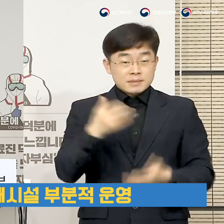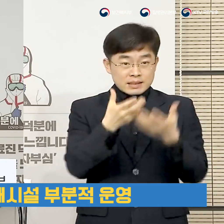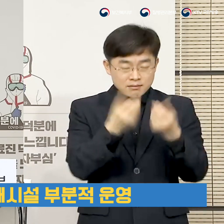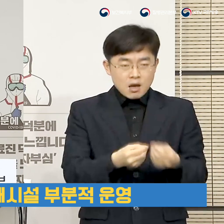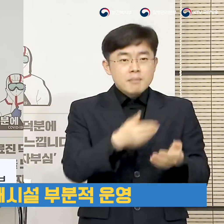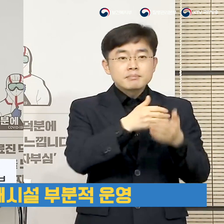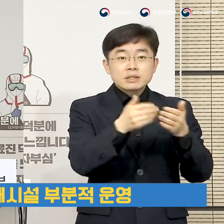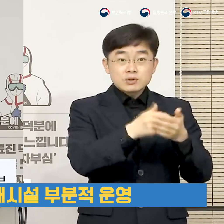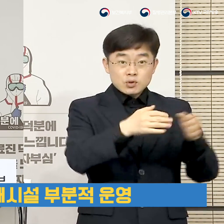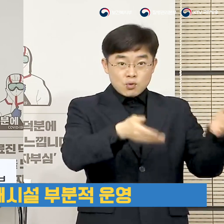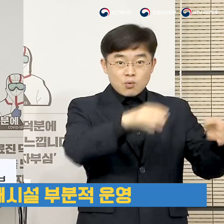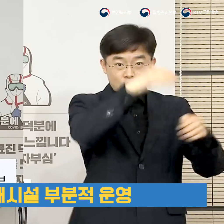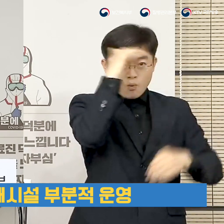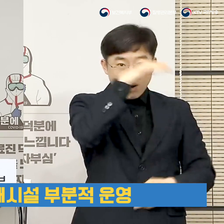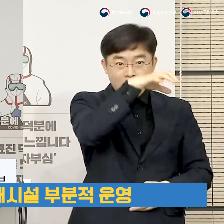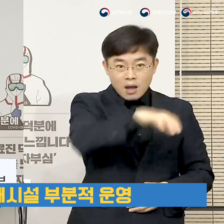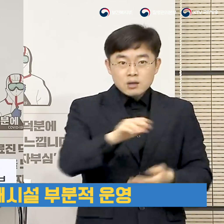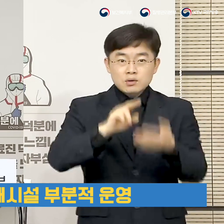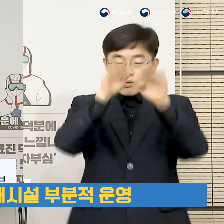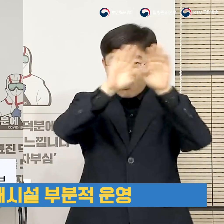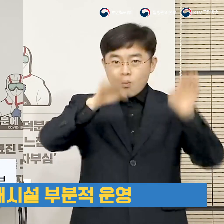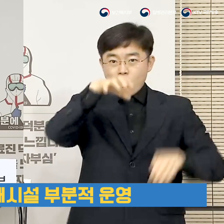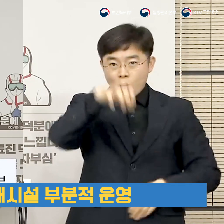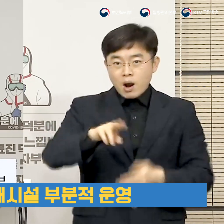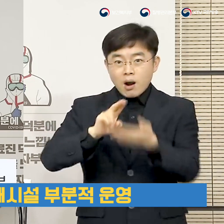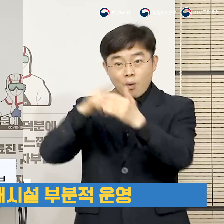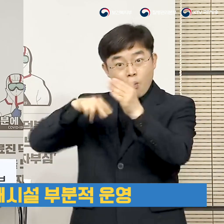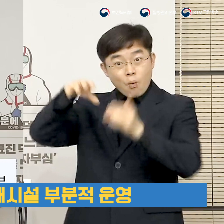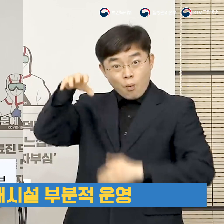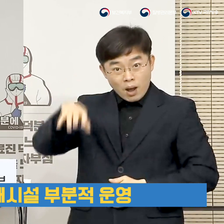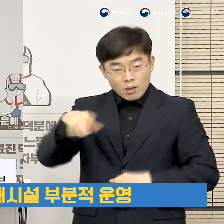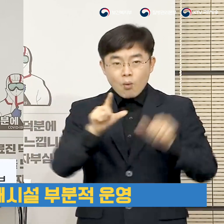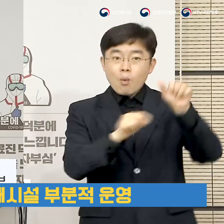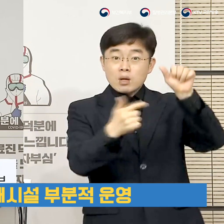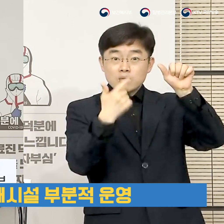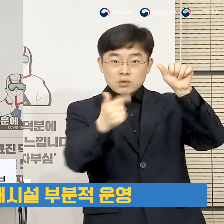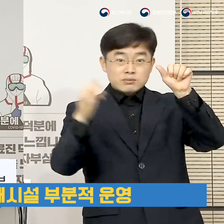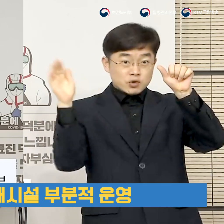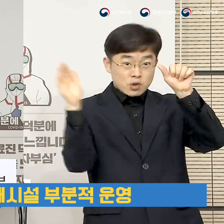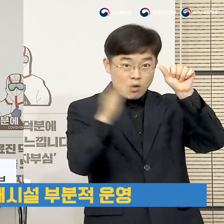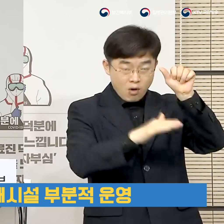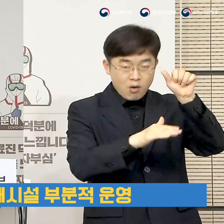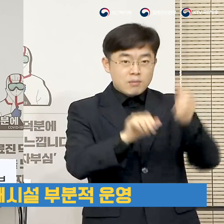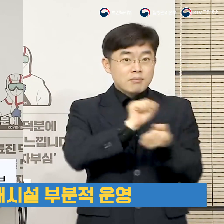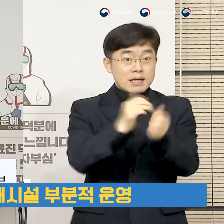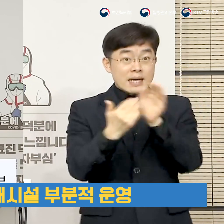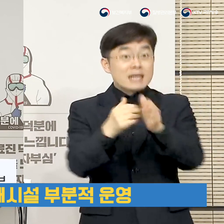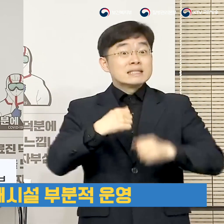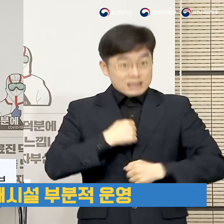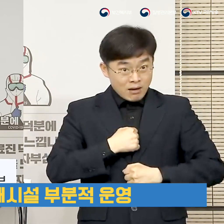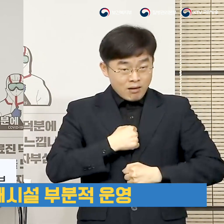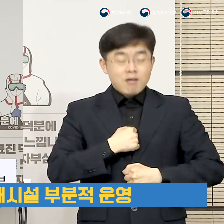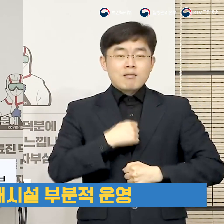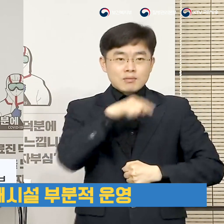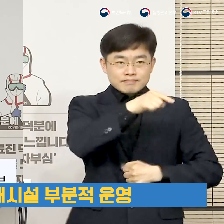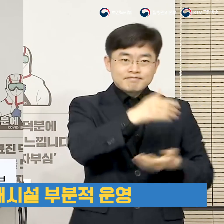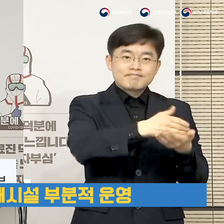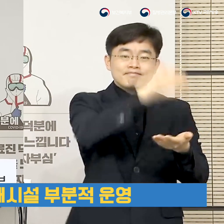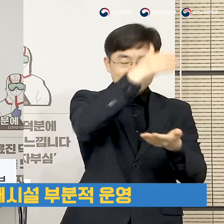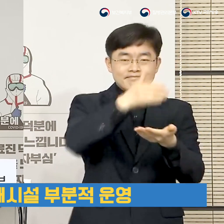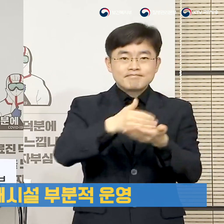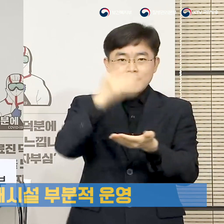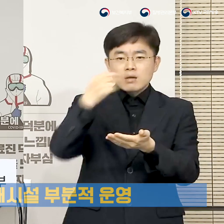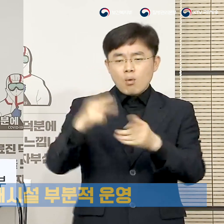미술관, 박물관, 도서관 등 실내 시설 또한 5월 6일부터 방역 지침을 준수하면서